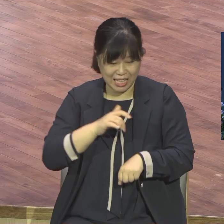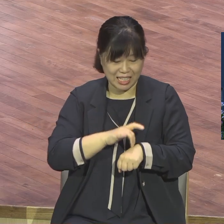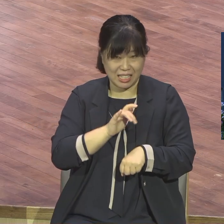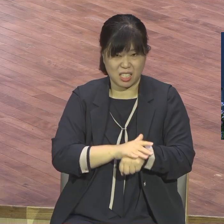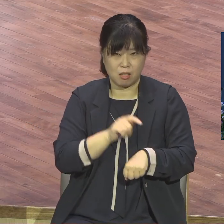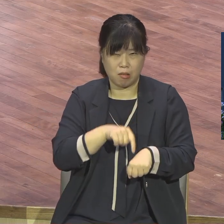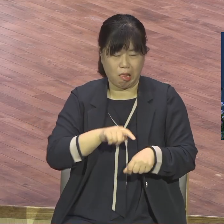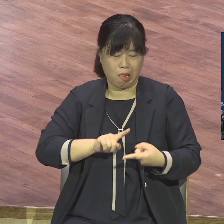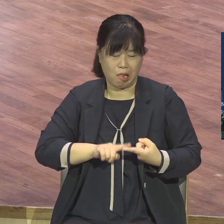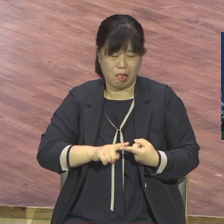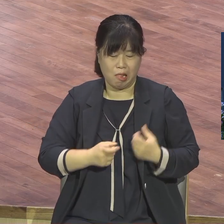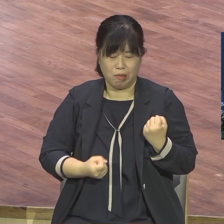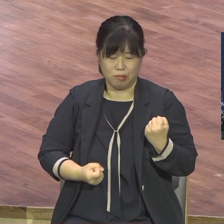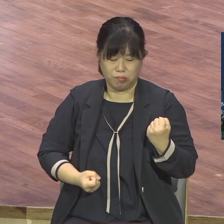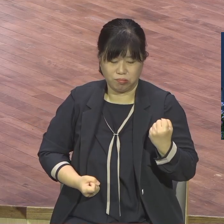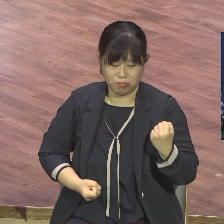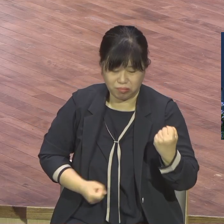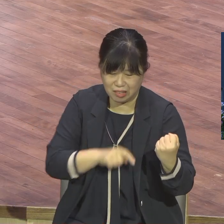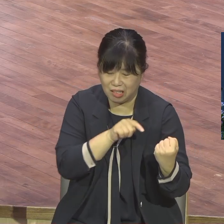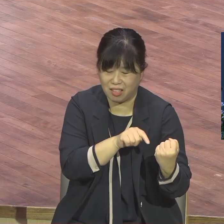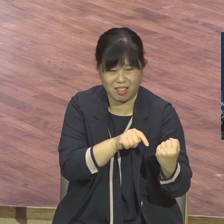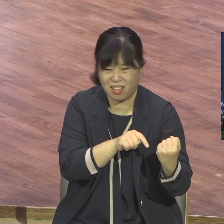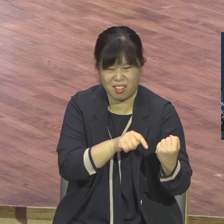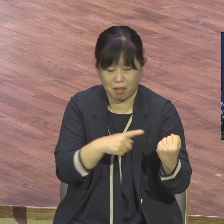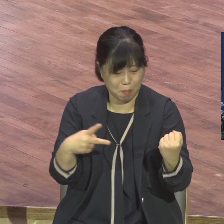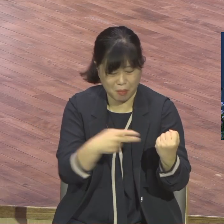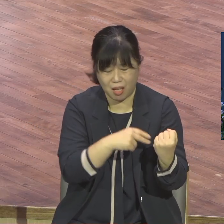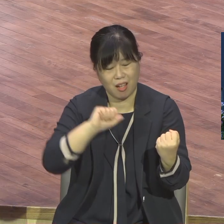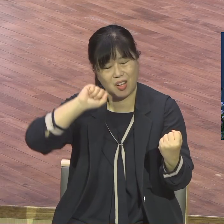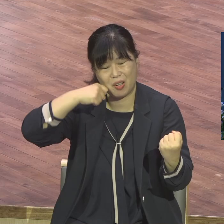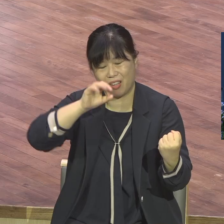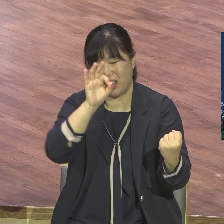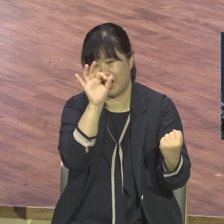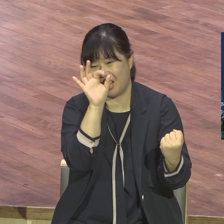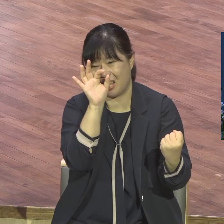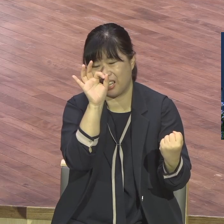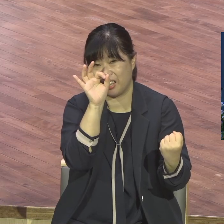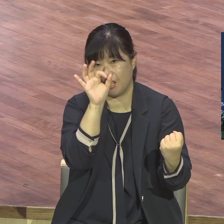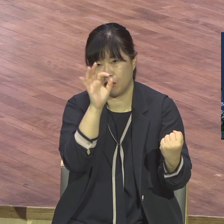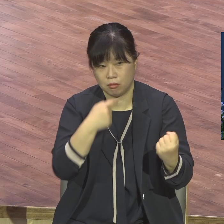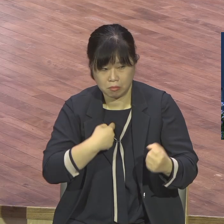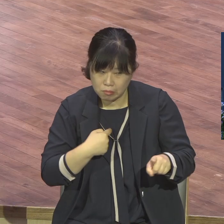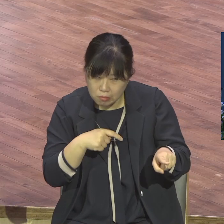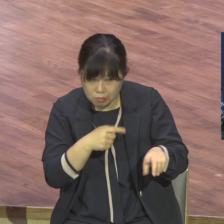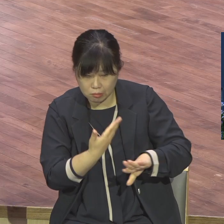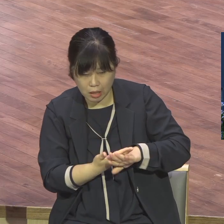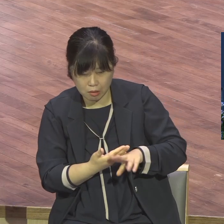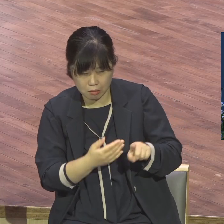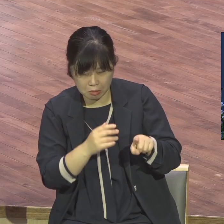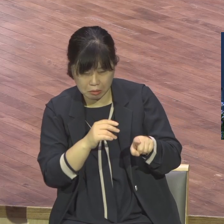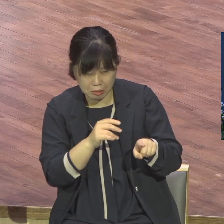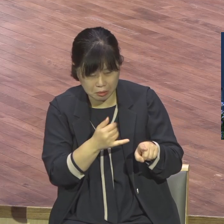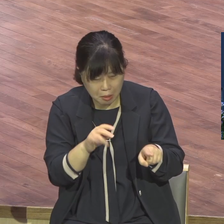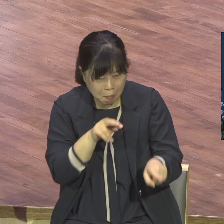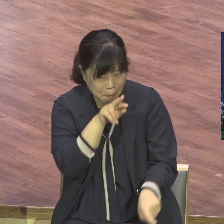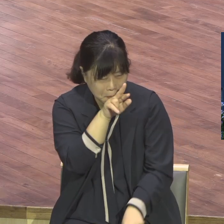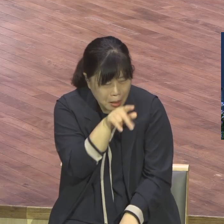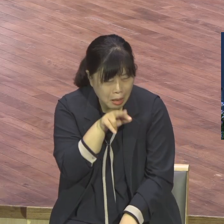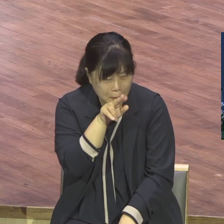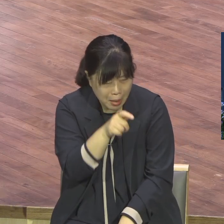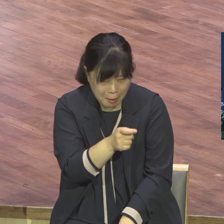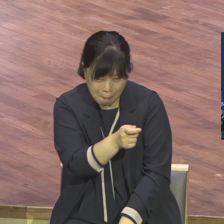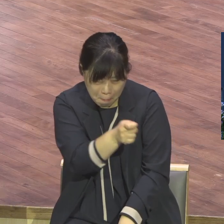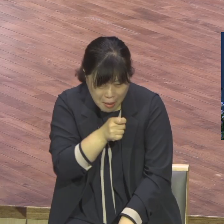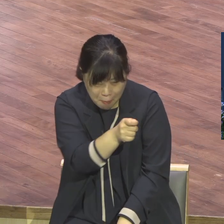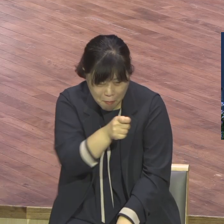평생을 맨날 정죄하고 남 지적하고 따지고 율법주의. 이거 지도 망하고 남도 망하고 다